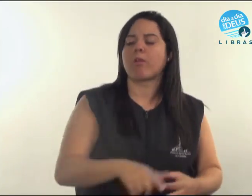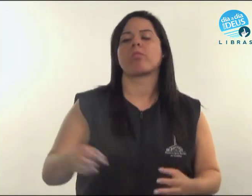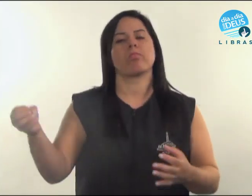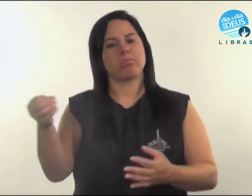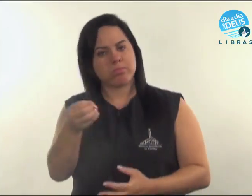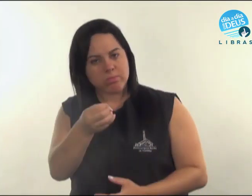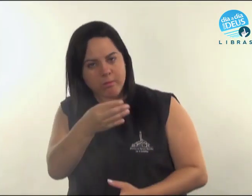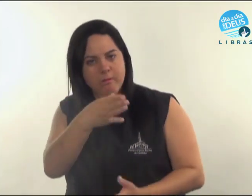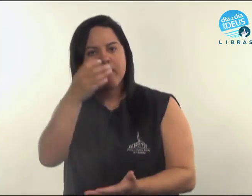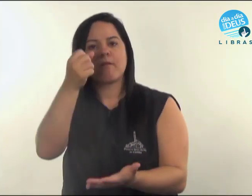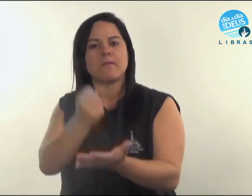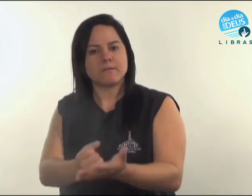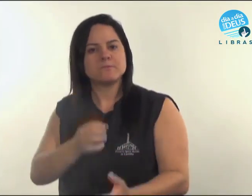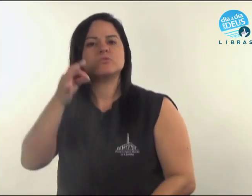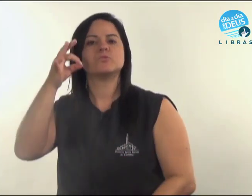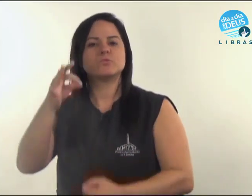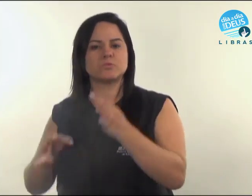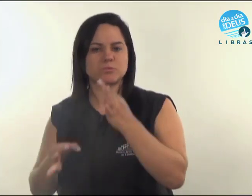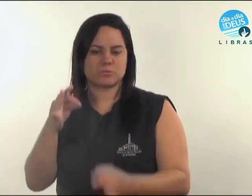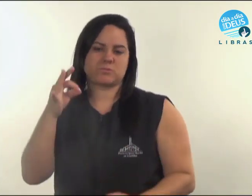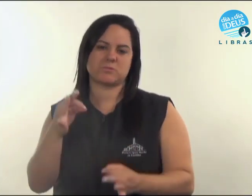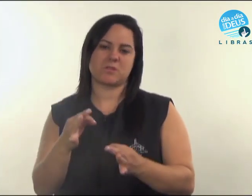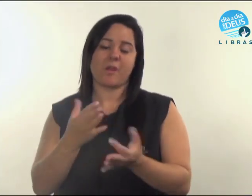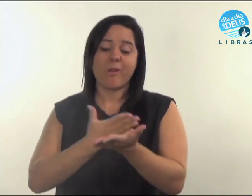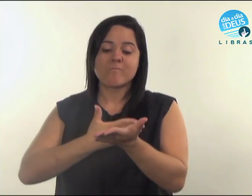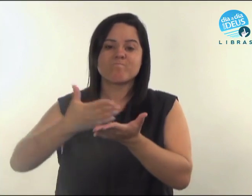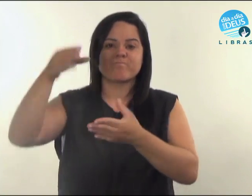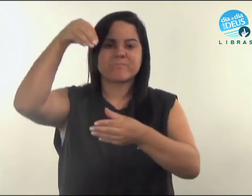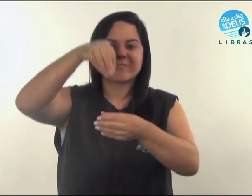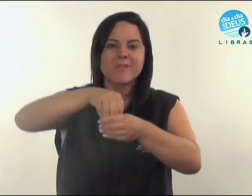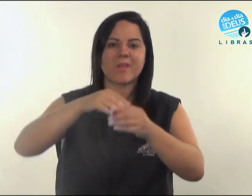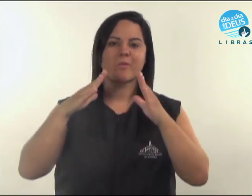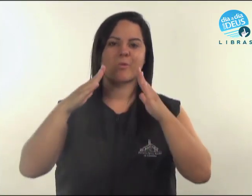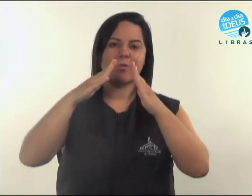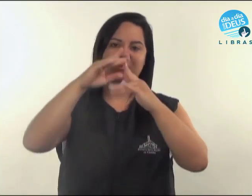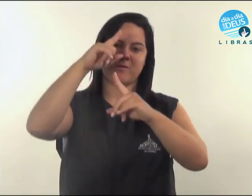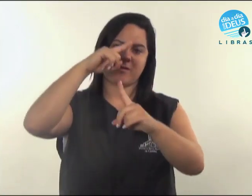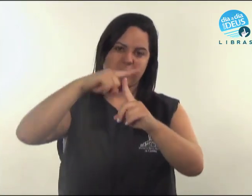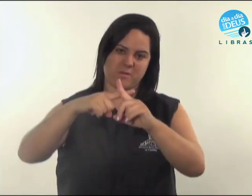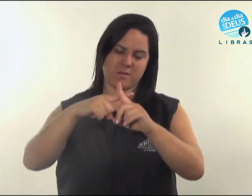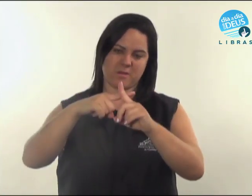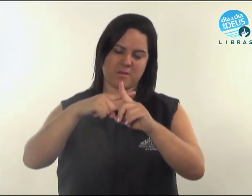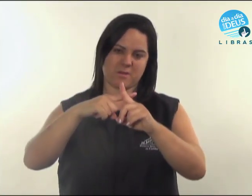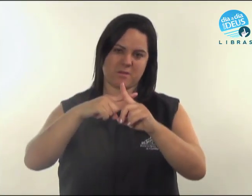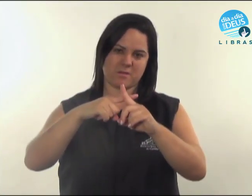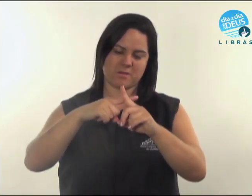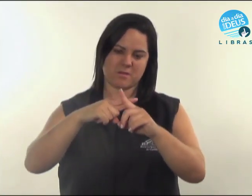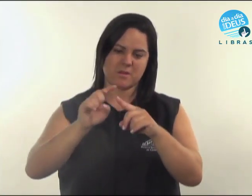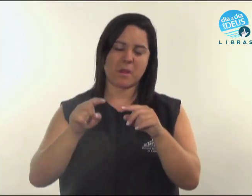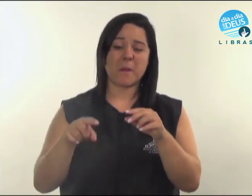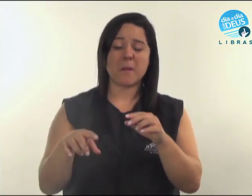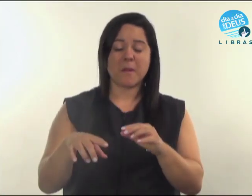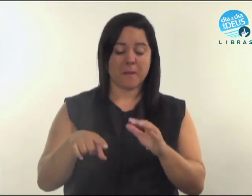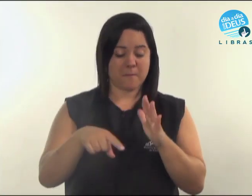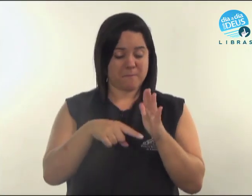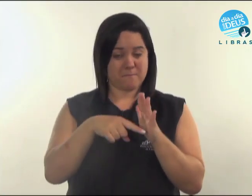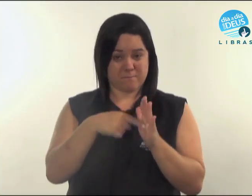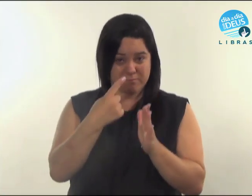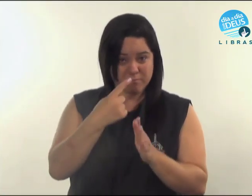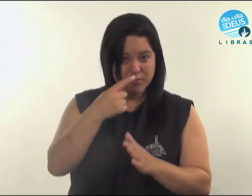Deus começa pela sua casa. Olha só o que a Bíblia diz em 1 Pedro 4,17: porque a ocasião